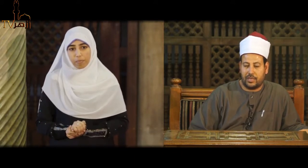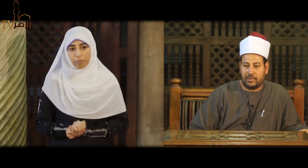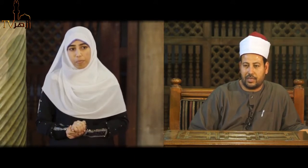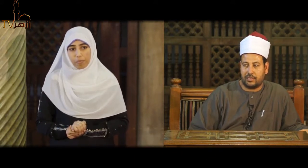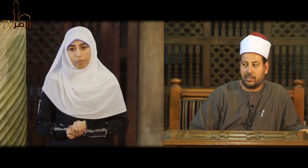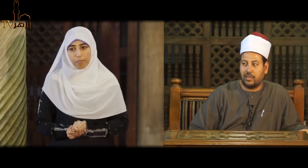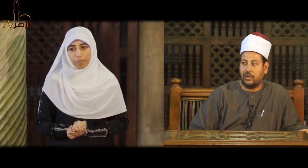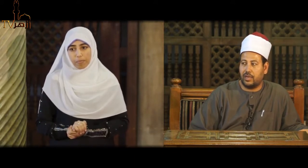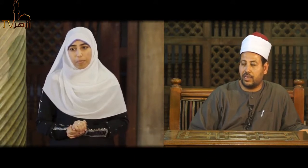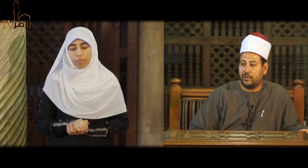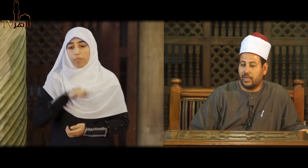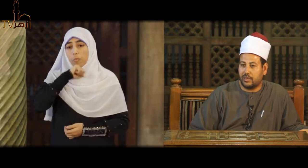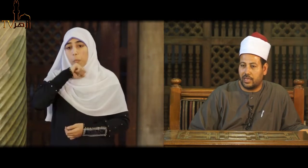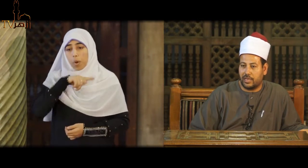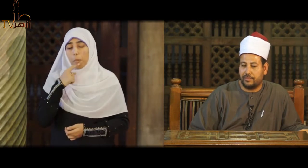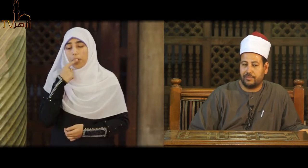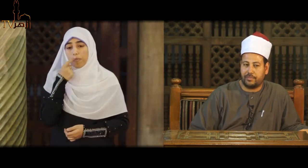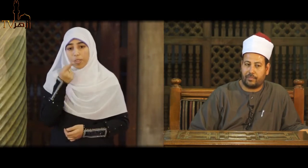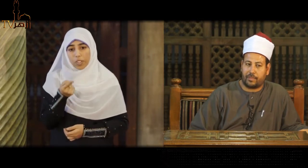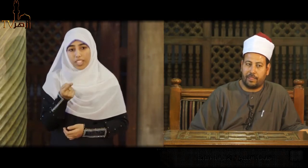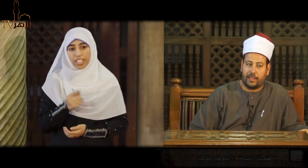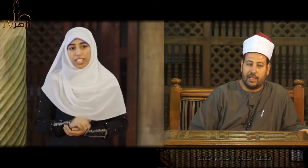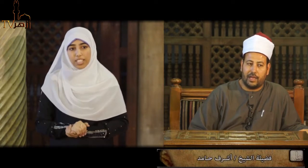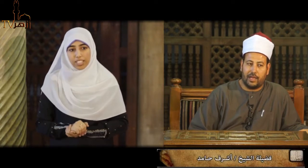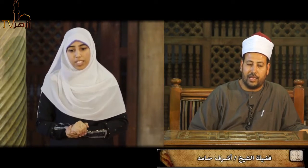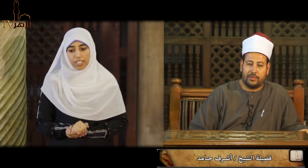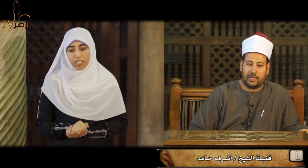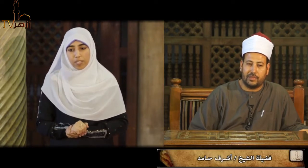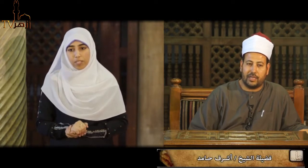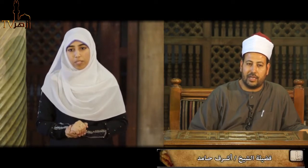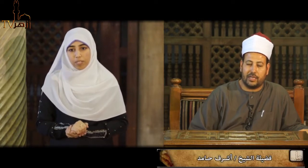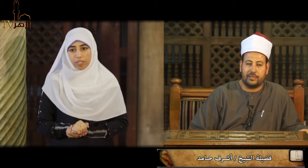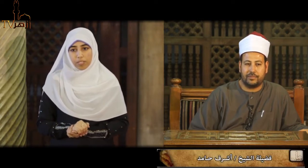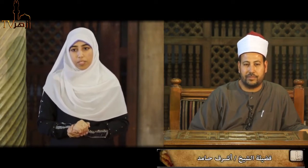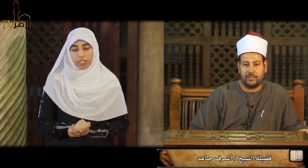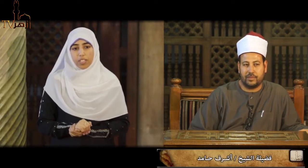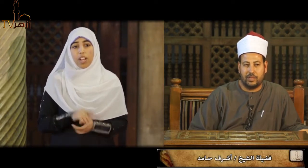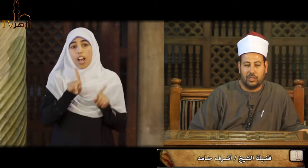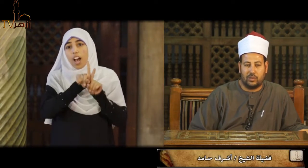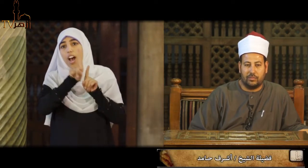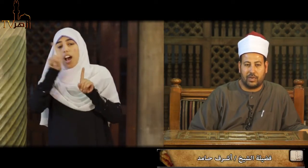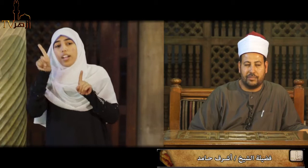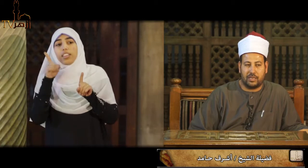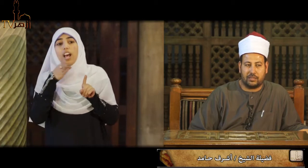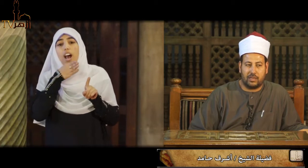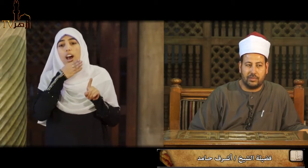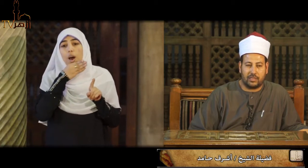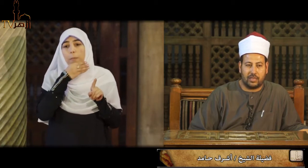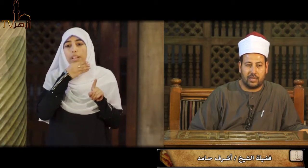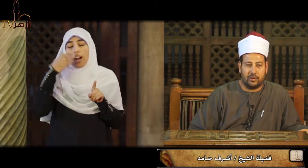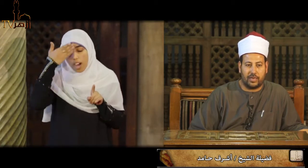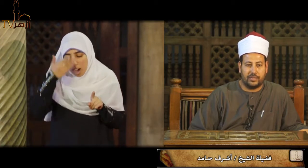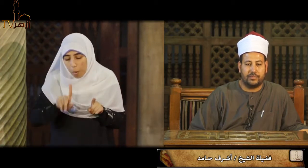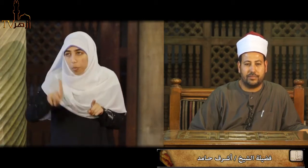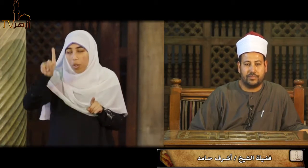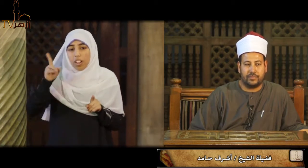حديث لنبينا صلى الله عليه وآله وسلم عن أبي عبد الله عمر بن الخطاب رضي